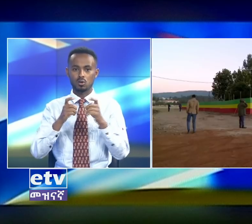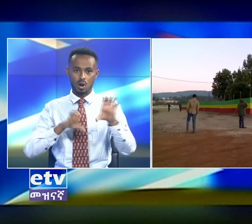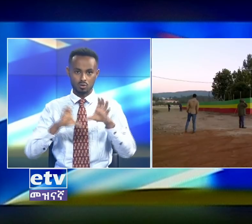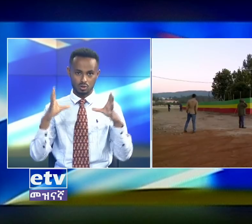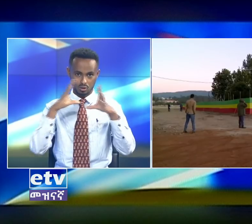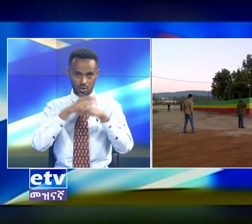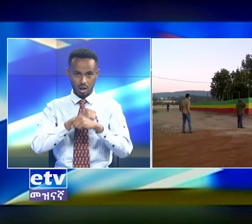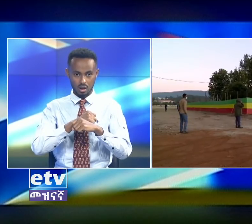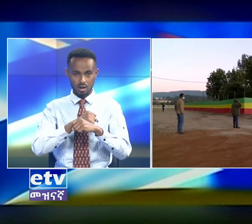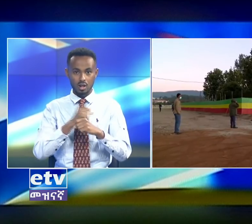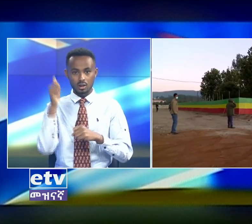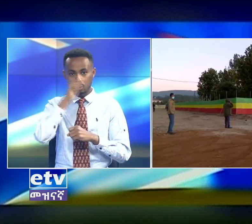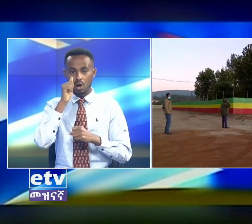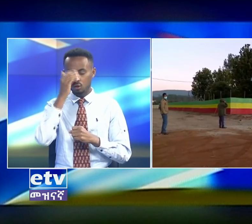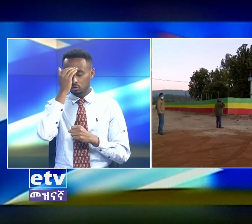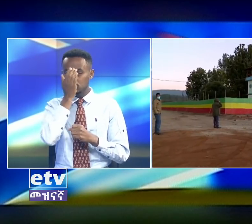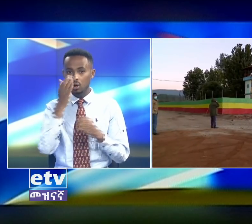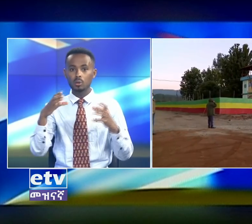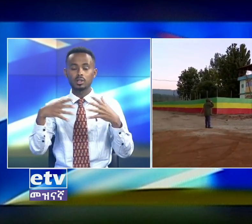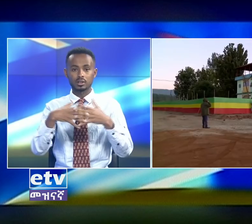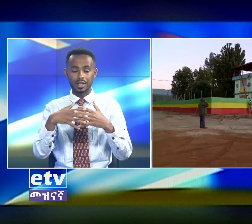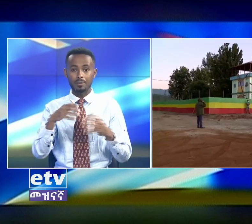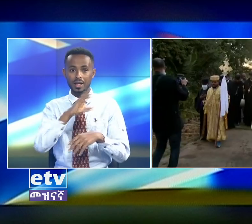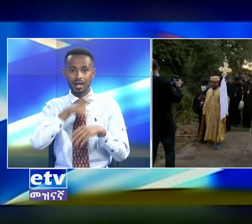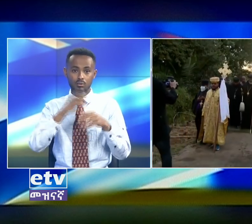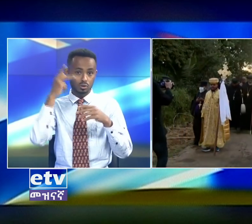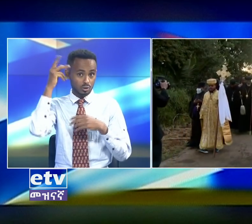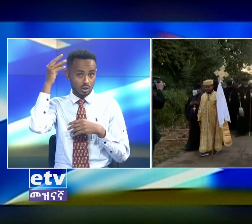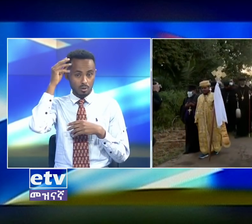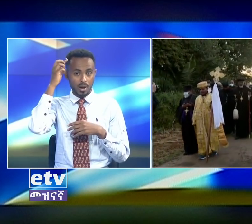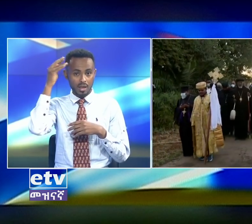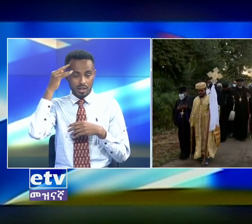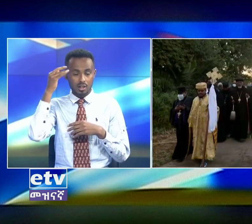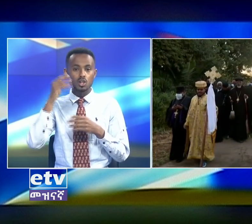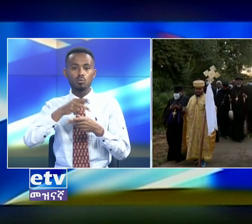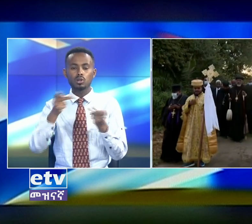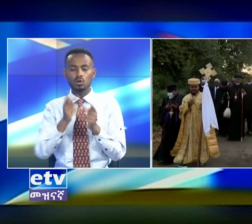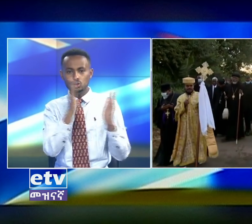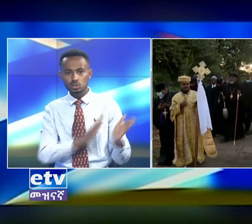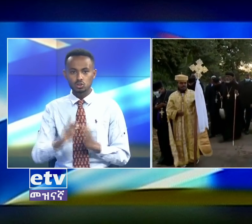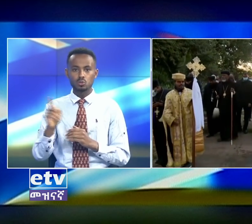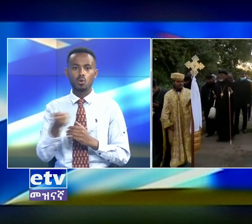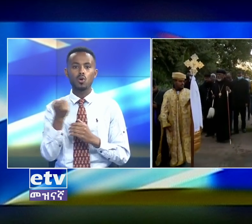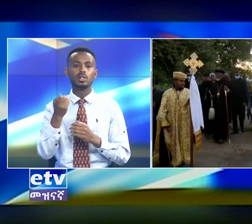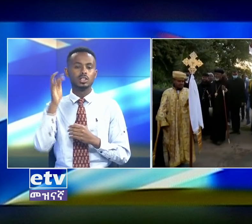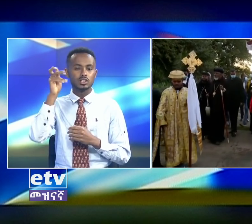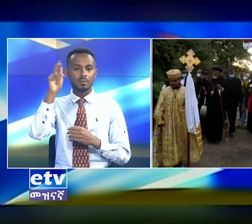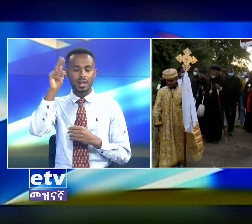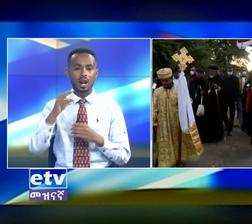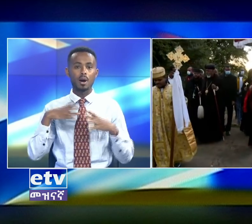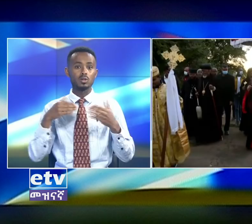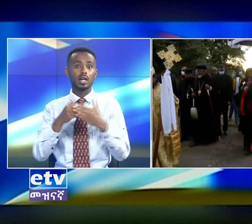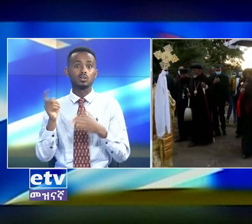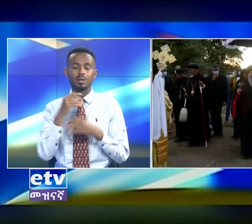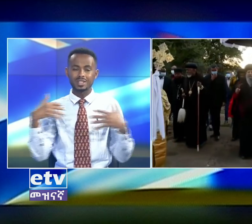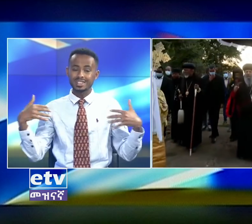አድርጎታል። የኢትዮጵያ ኦርቶዶክስ ተዋሕዶ ቤተክርስቲያን ፓትርያርክ ብፁዕ ወቅዱስ አቡነ ማትያስ የቦታው ዝግጁ መሆን ጃን ሜዳ ለበዓሉ ላይደርስ ይችላል